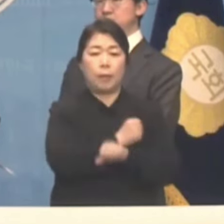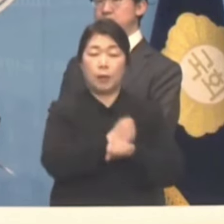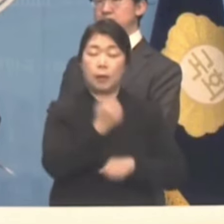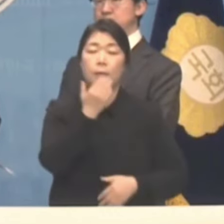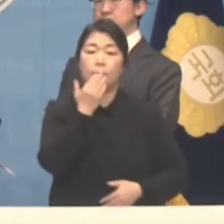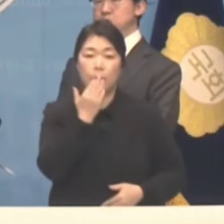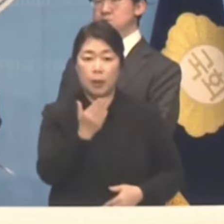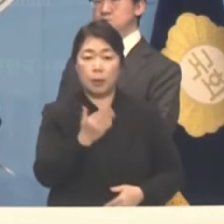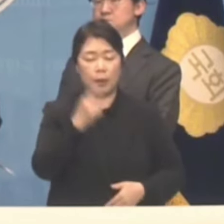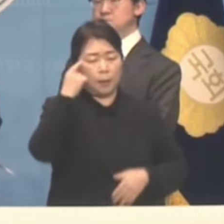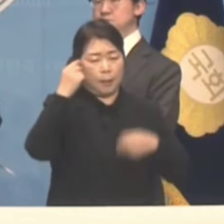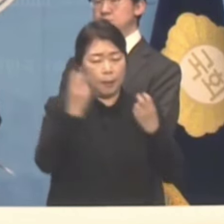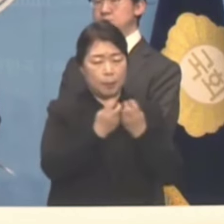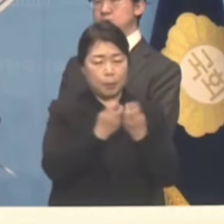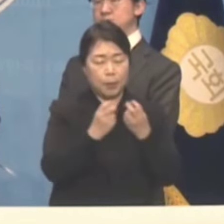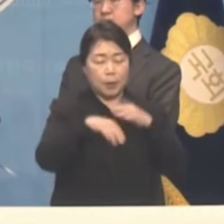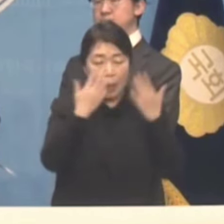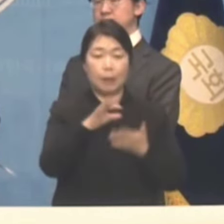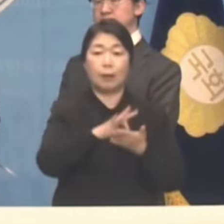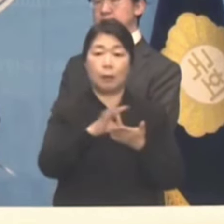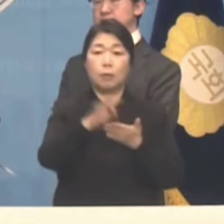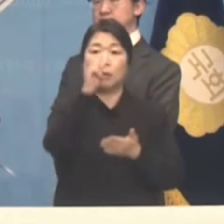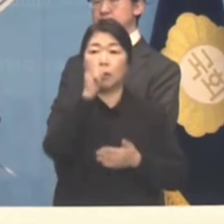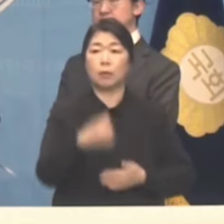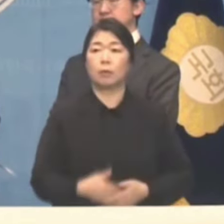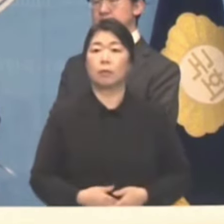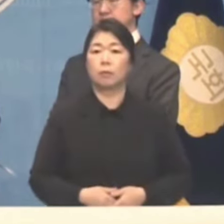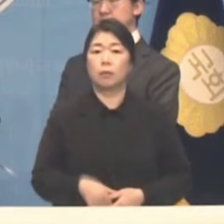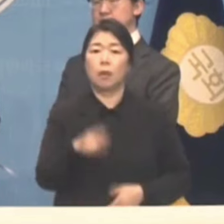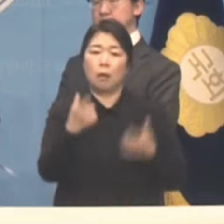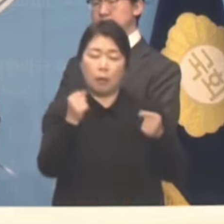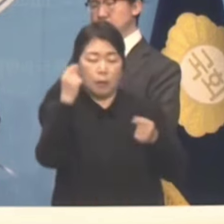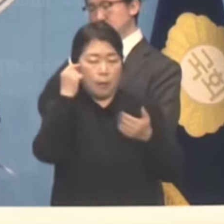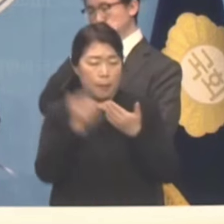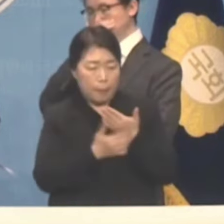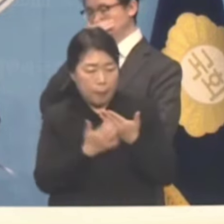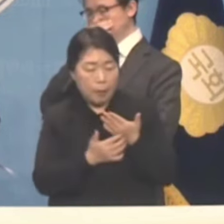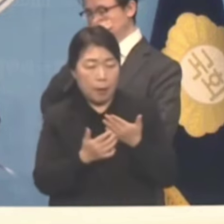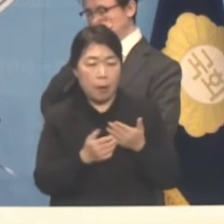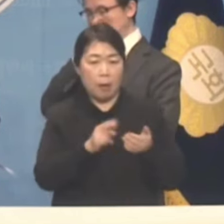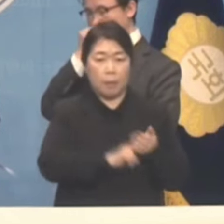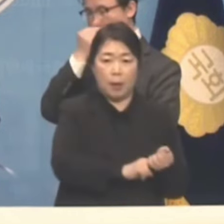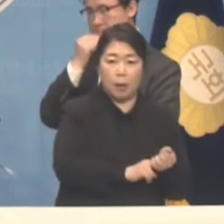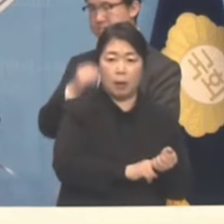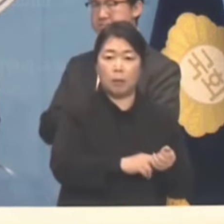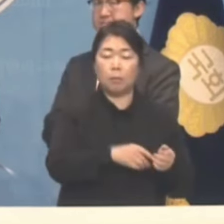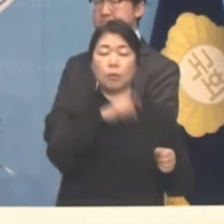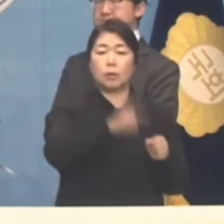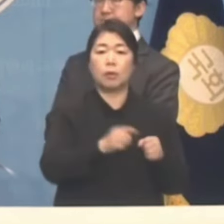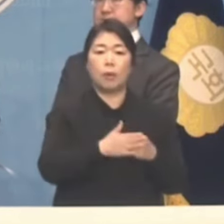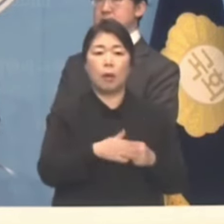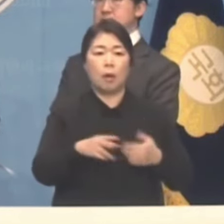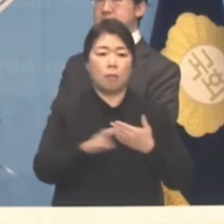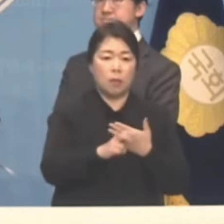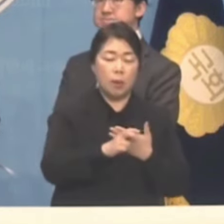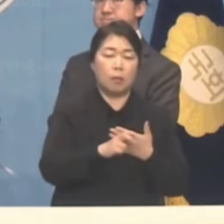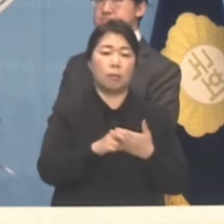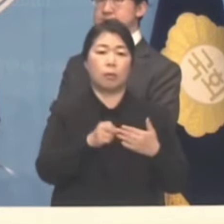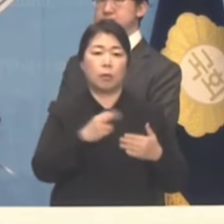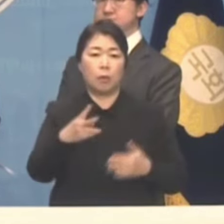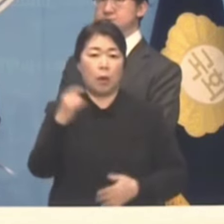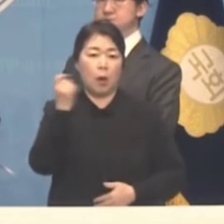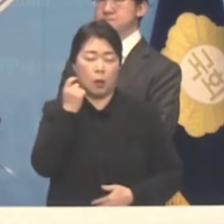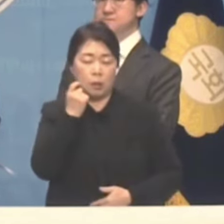온갖 수법들이 동원되어 있습니다 이런 수법들을 덮기 위해 저들이 자한 불법과 전염성 강한